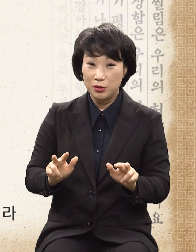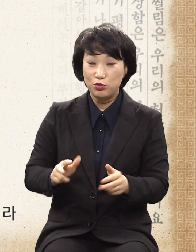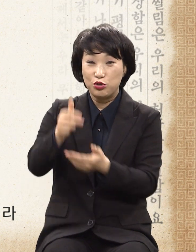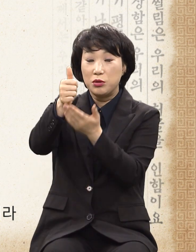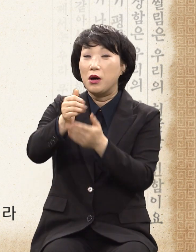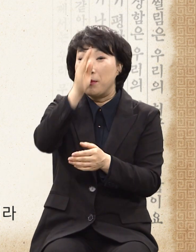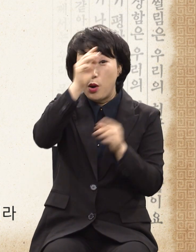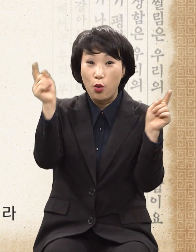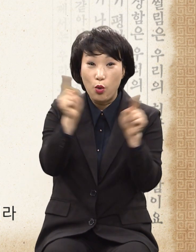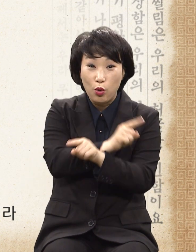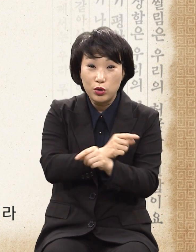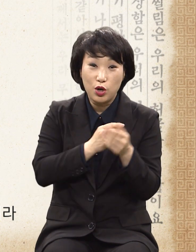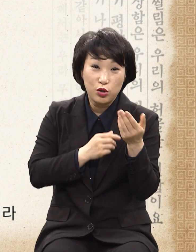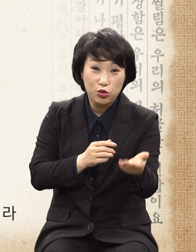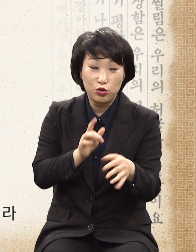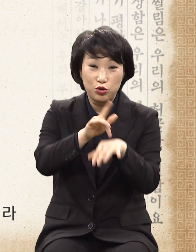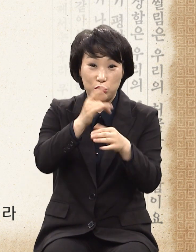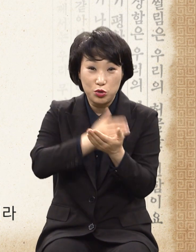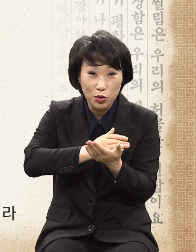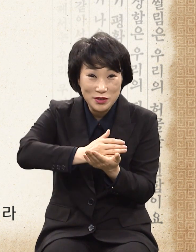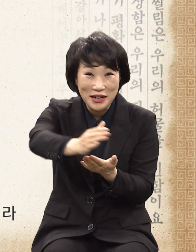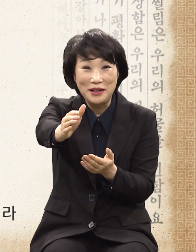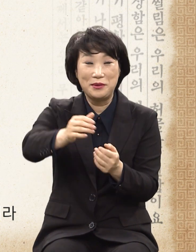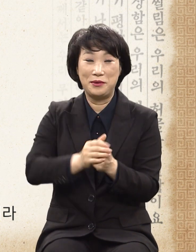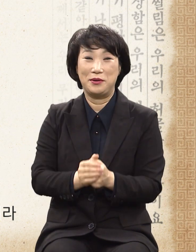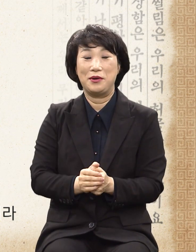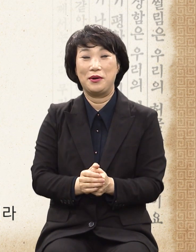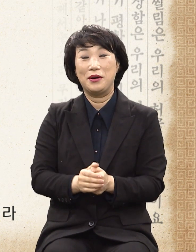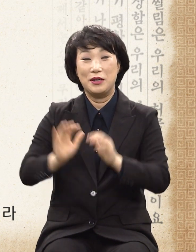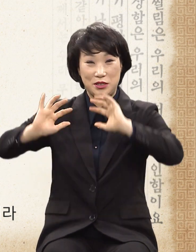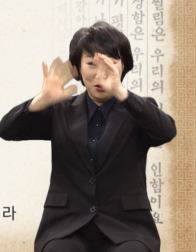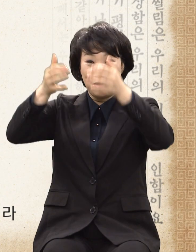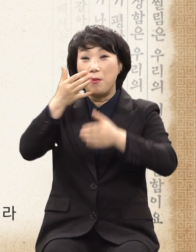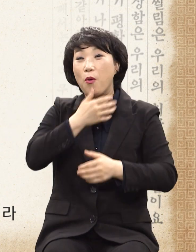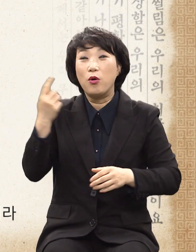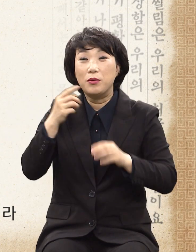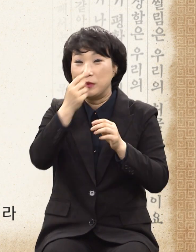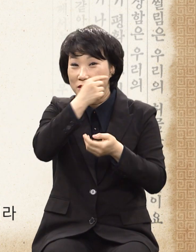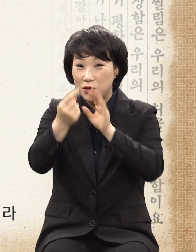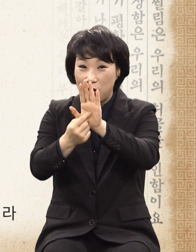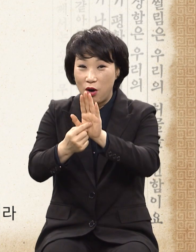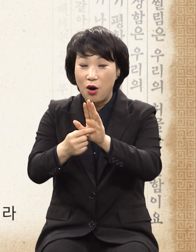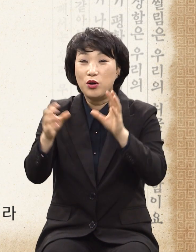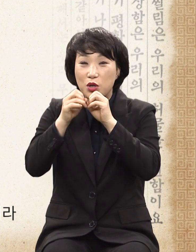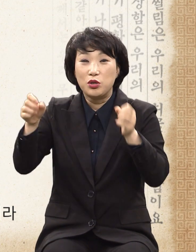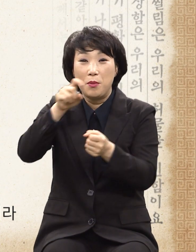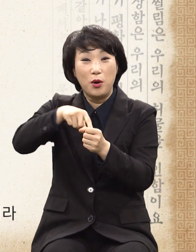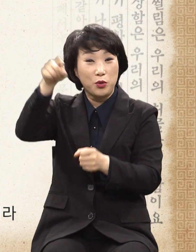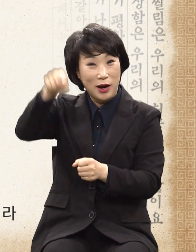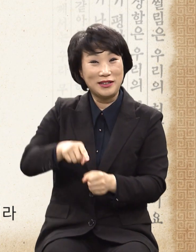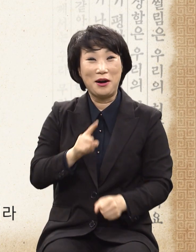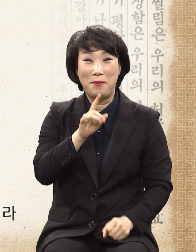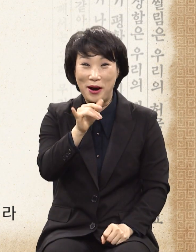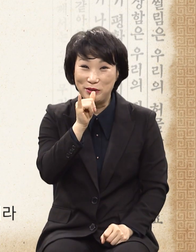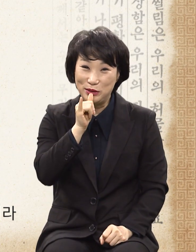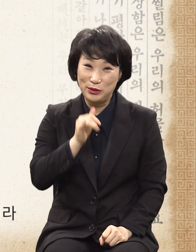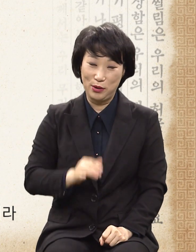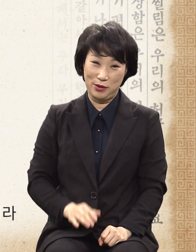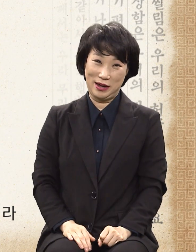병 고치고 귀신 쫓아내고 천국 복음을 증거해서 전도하러 왔다는 것입니다.